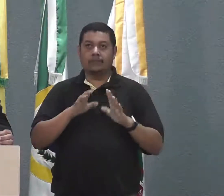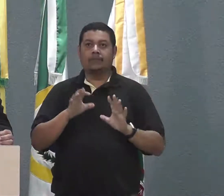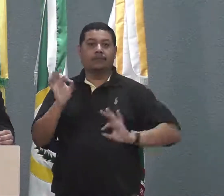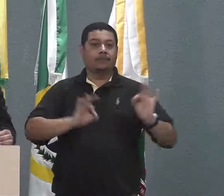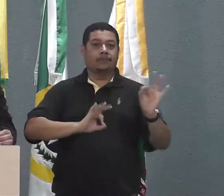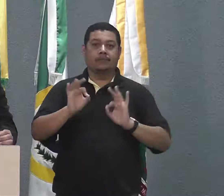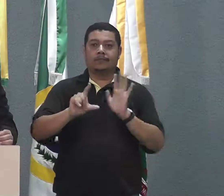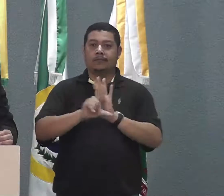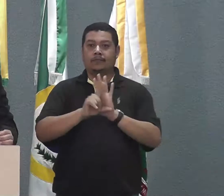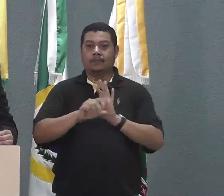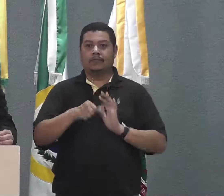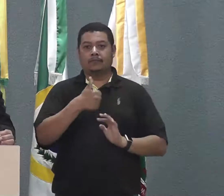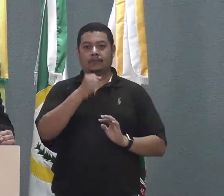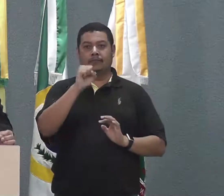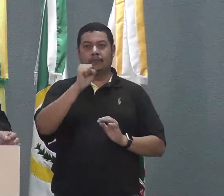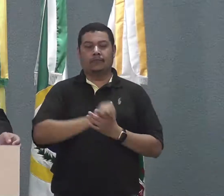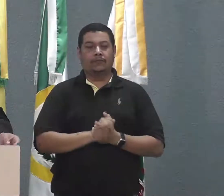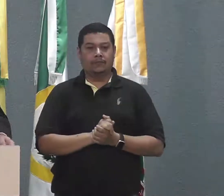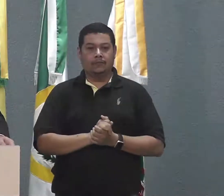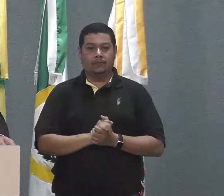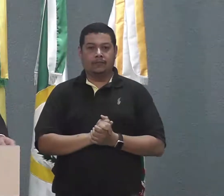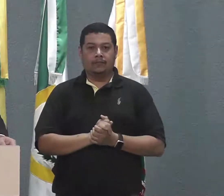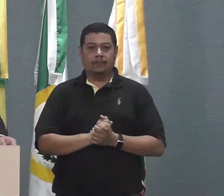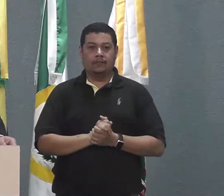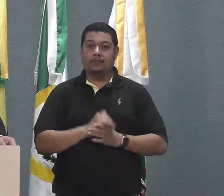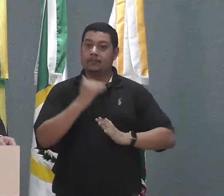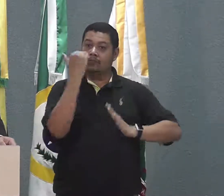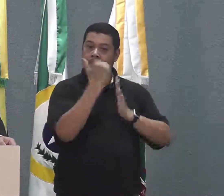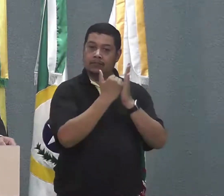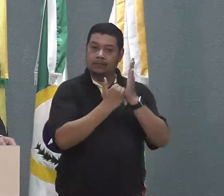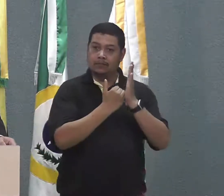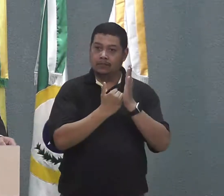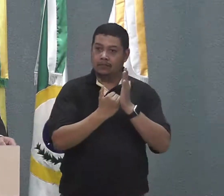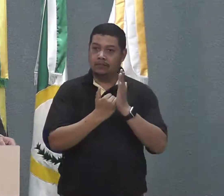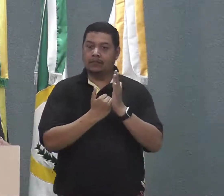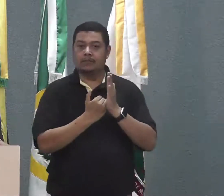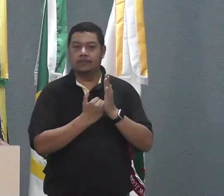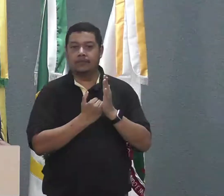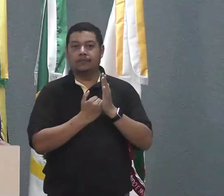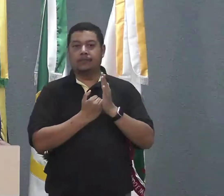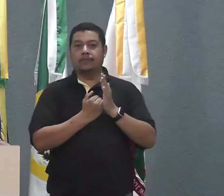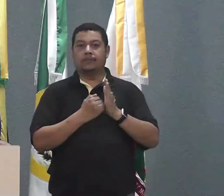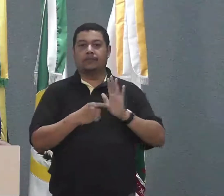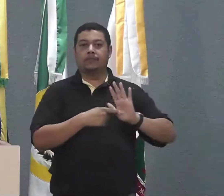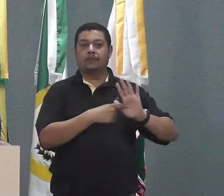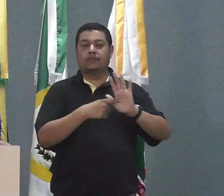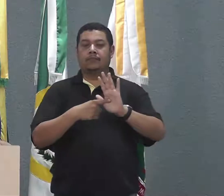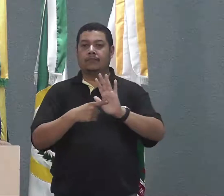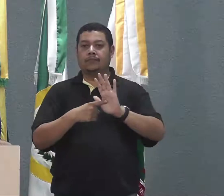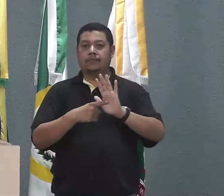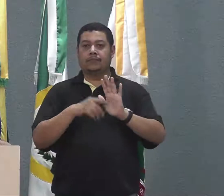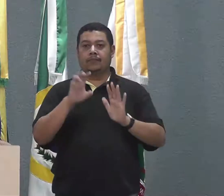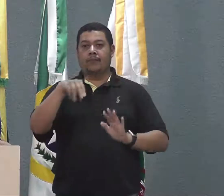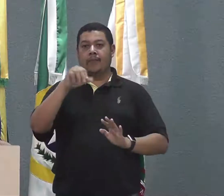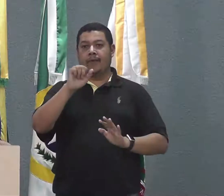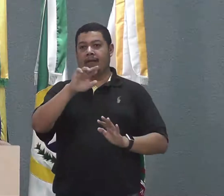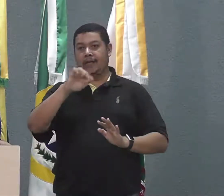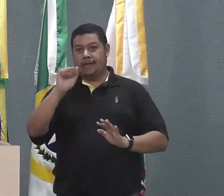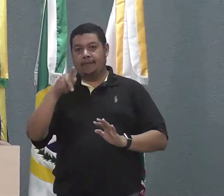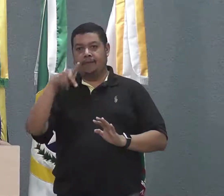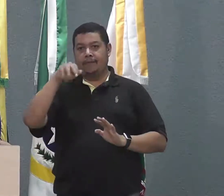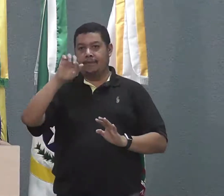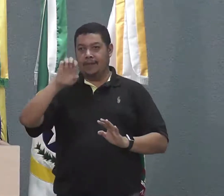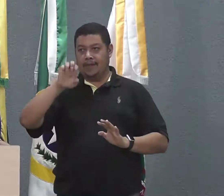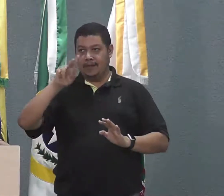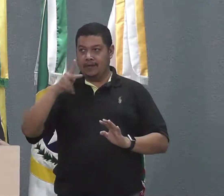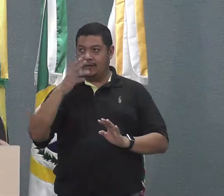O projeto de lei número 18, o programa de efetivação da Lei Maria da Penha e um novo projeto de lei